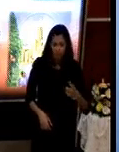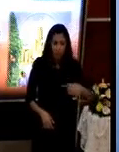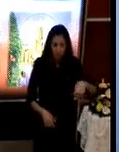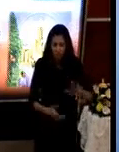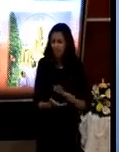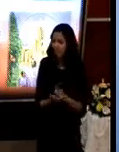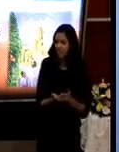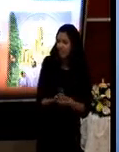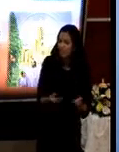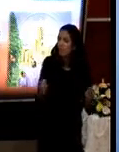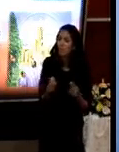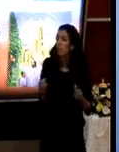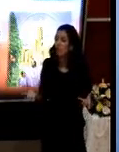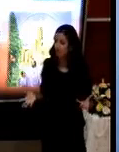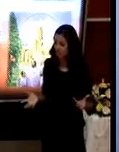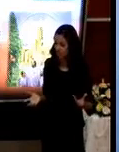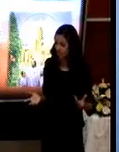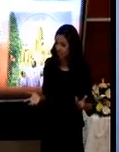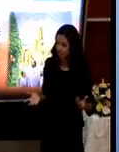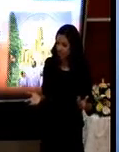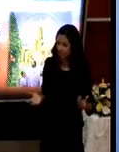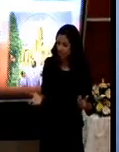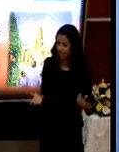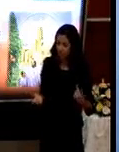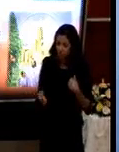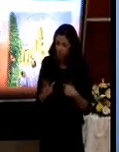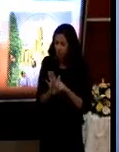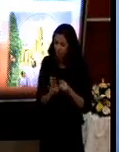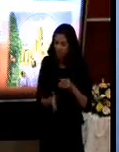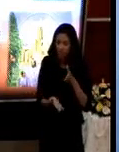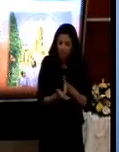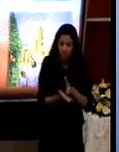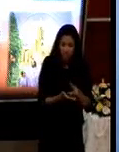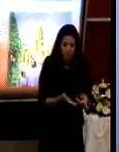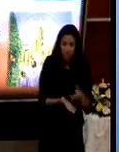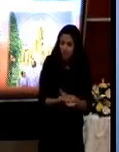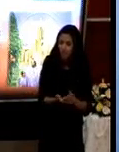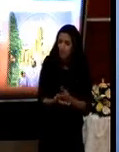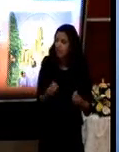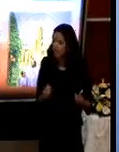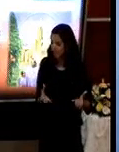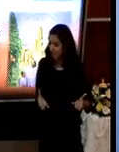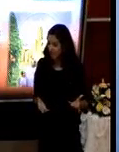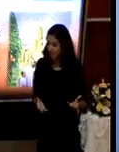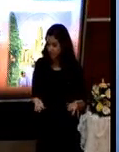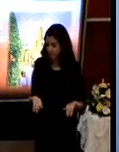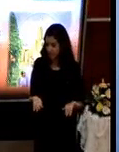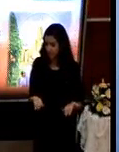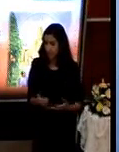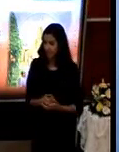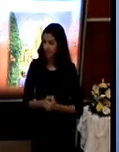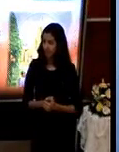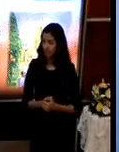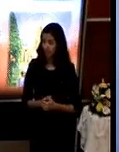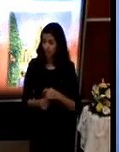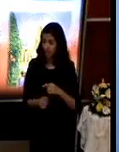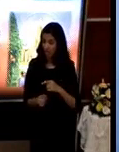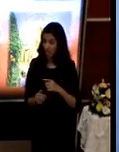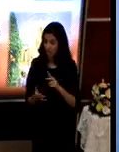guardar mis mandamientos y mis leyes? Bien, muchas gracias. El relato es